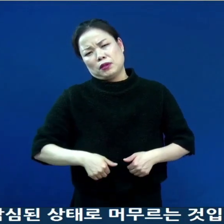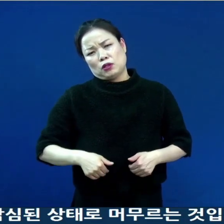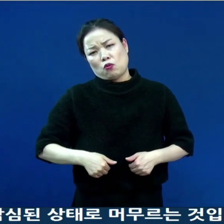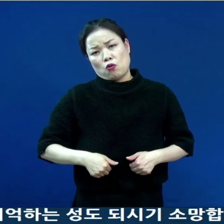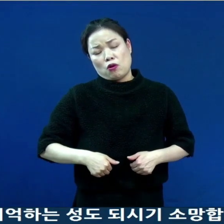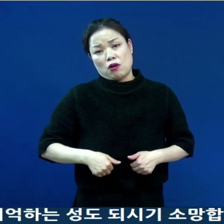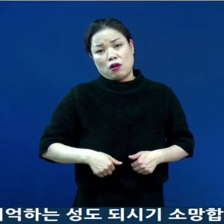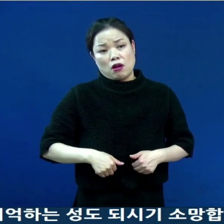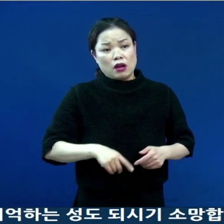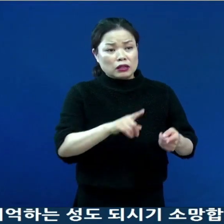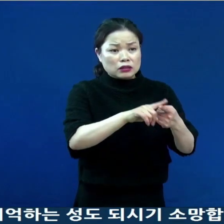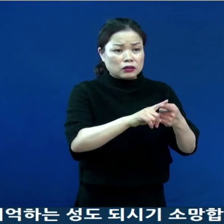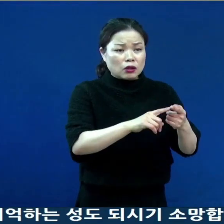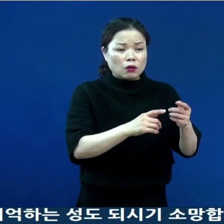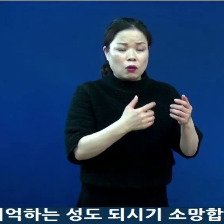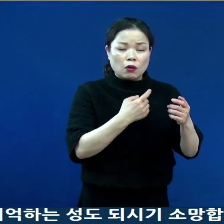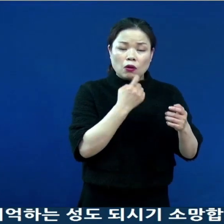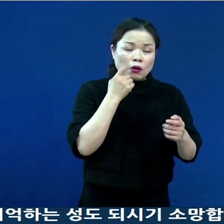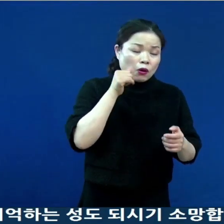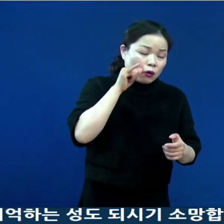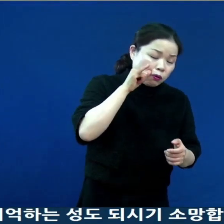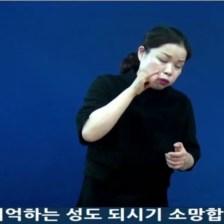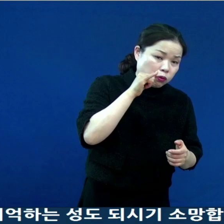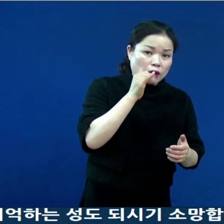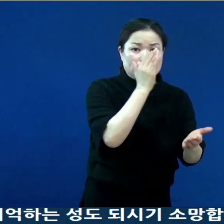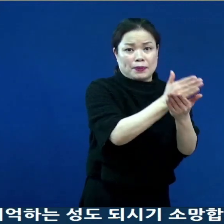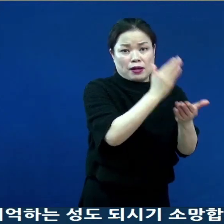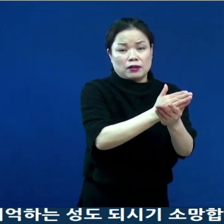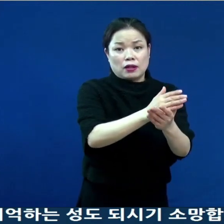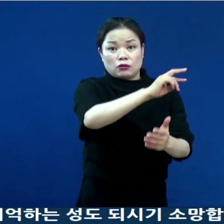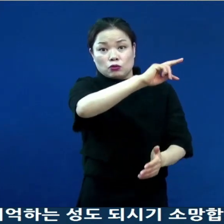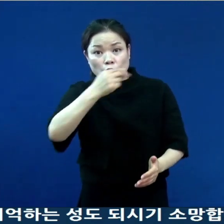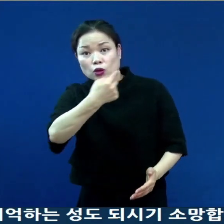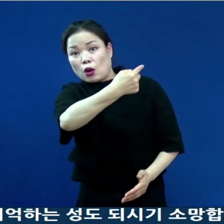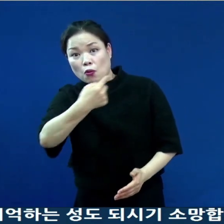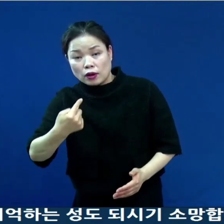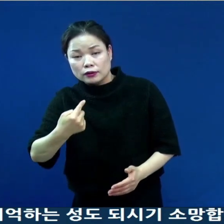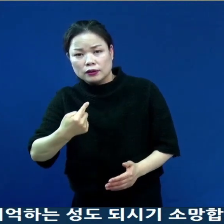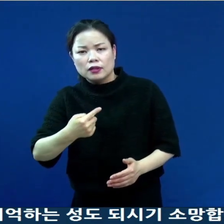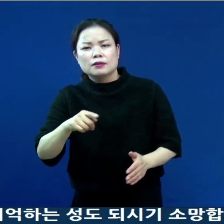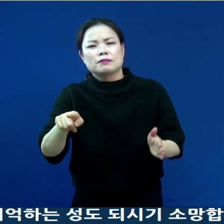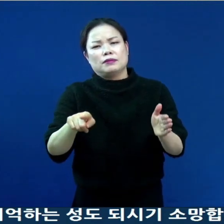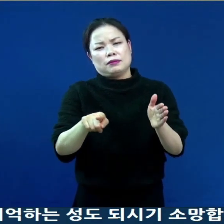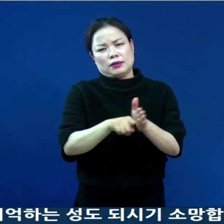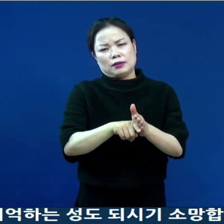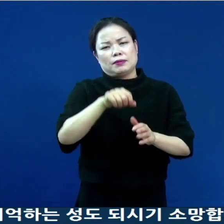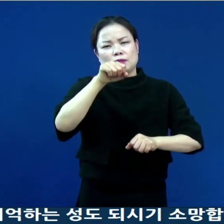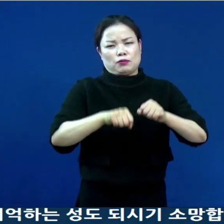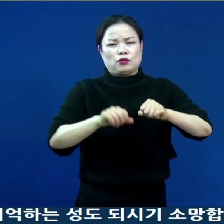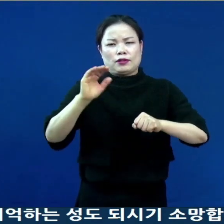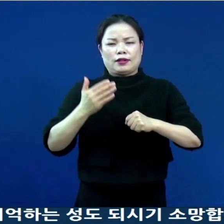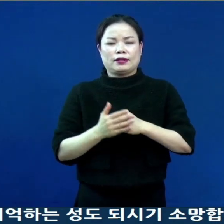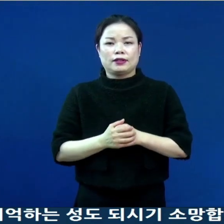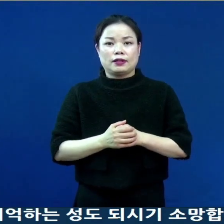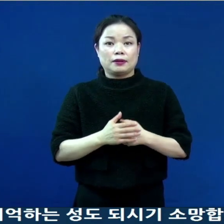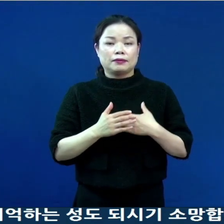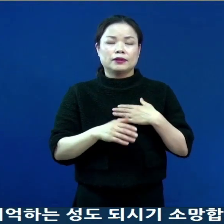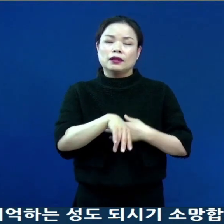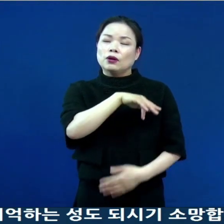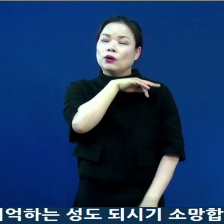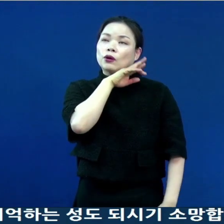거기 그럼 있으면 안 돼. 돌이켜야 돼. 이 믿음이 작동해야 되는 겁니다.